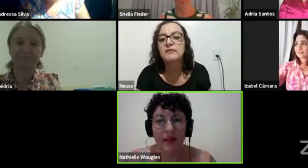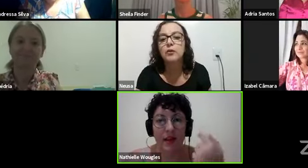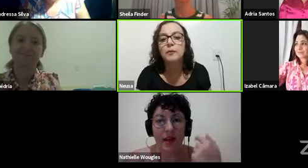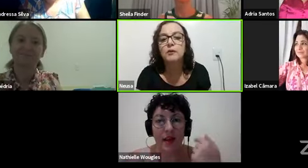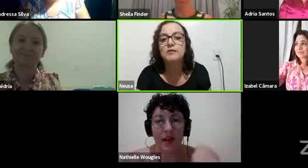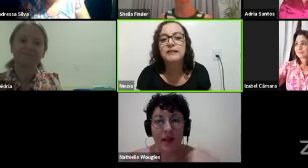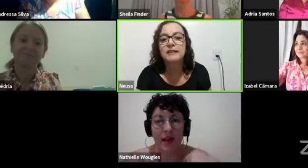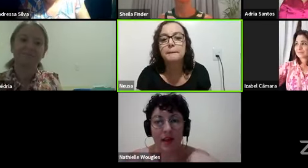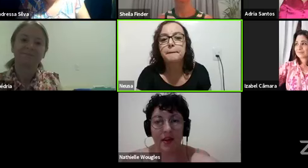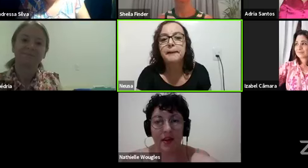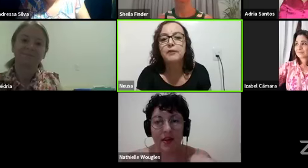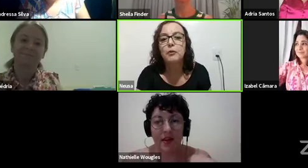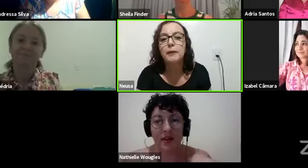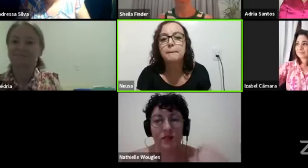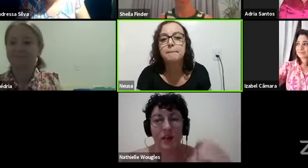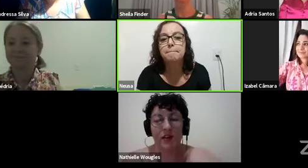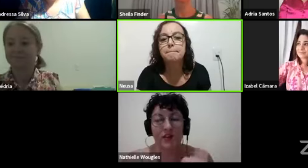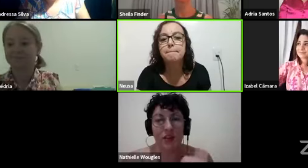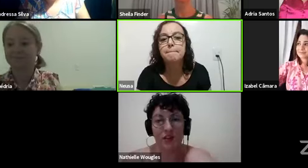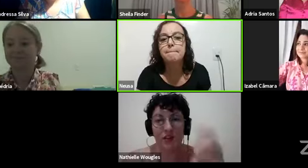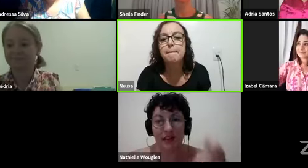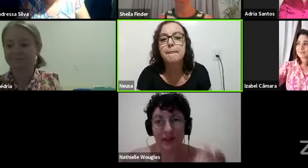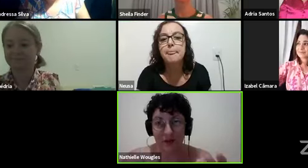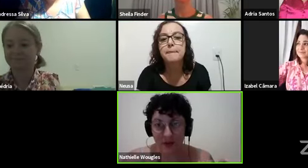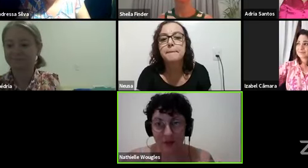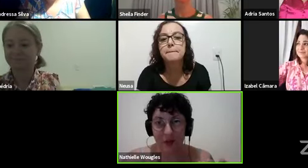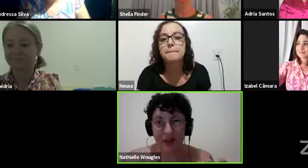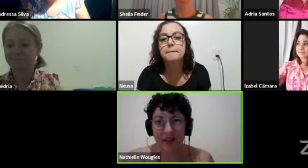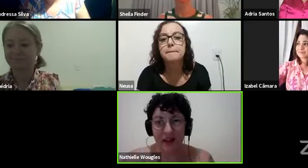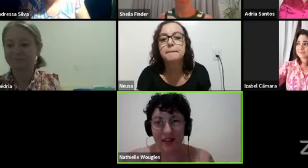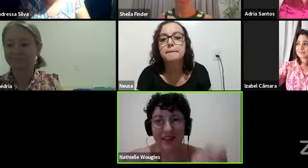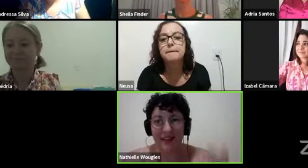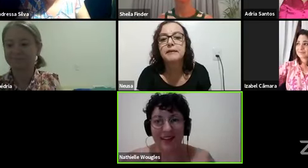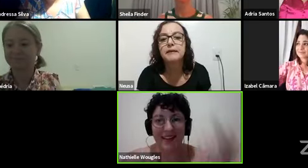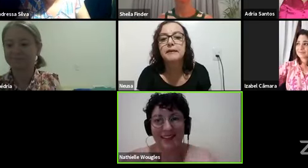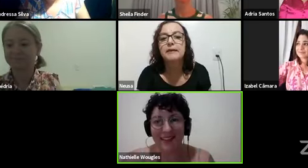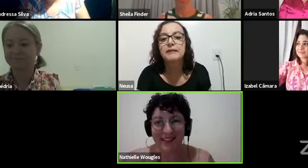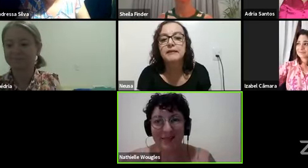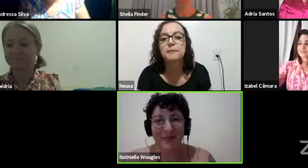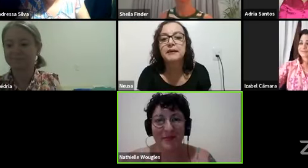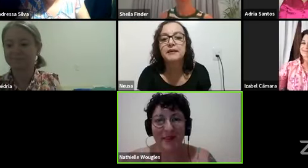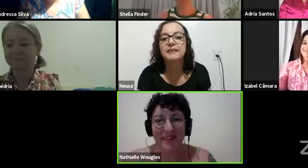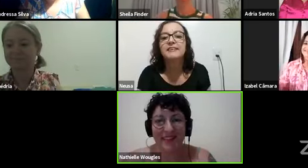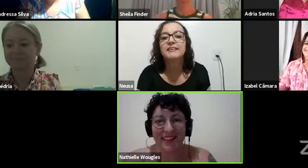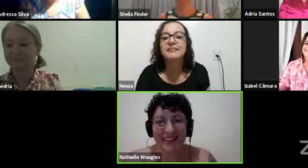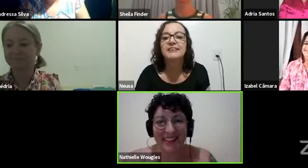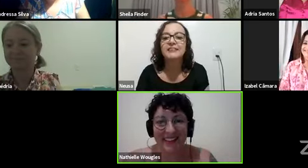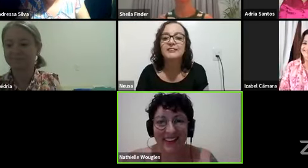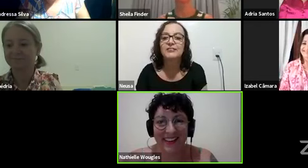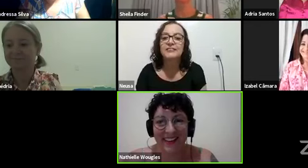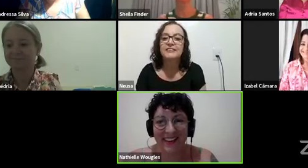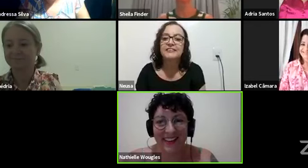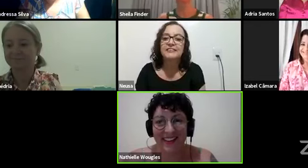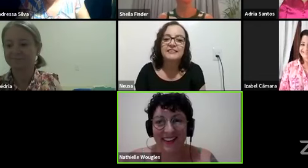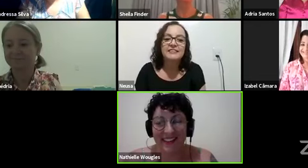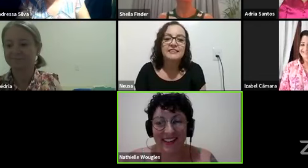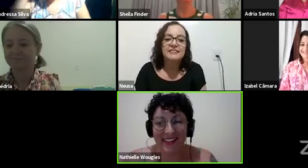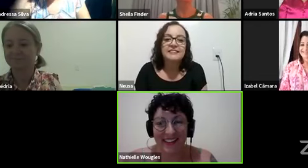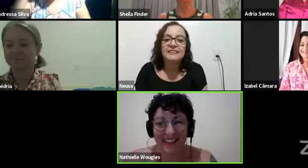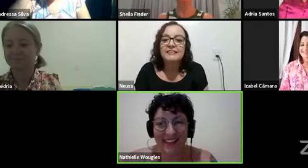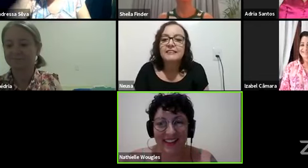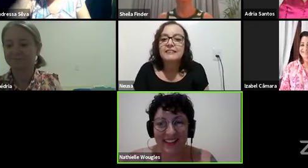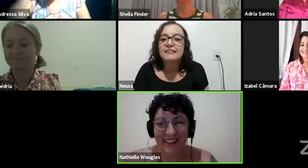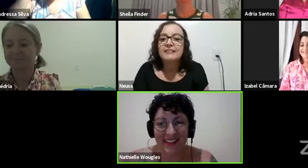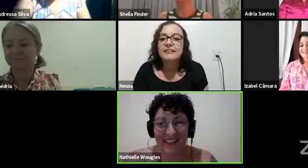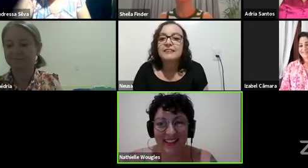Ela vai organizar alguma coisa ali? Ela vai arrumar? A gente está travando para a Andressa e a Andressa está travando para a gente. Isso.